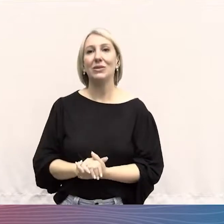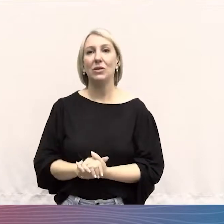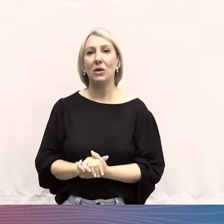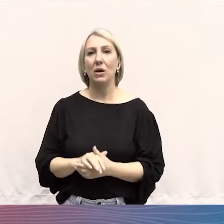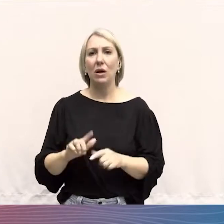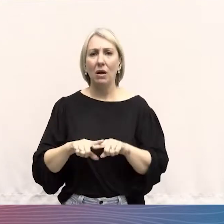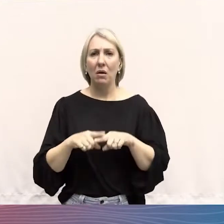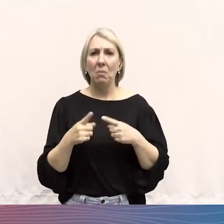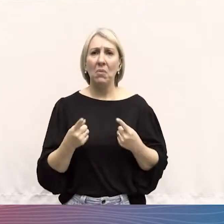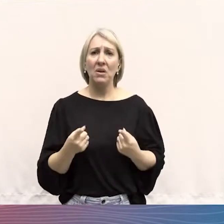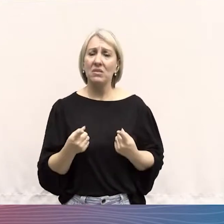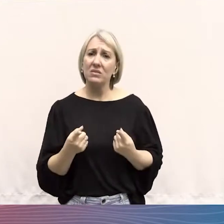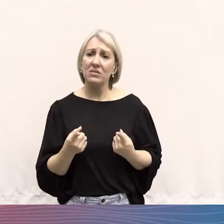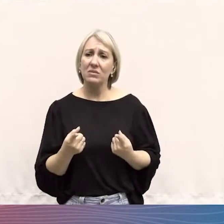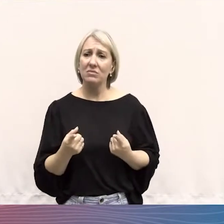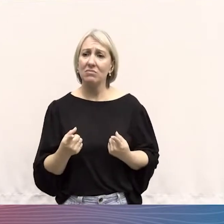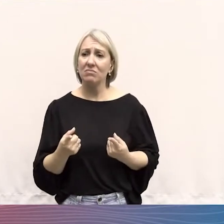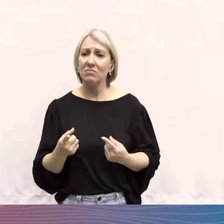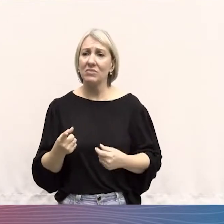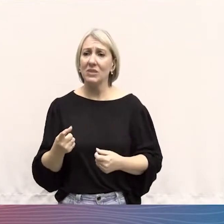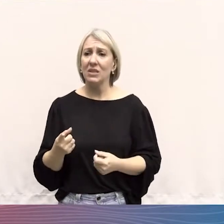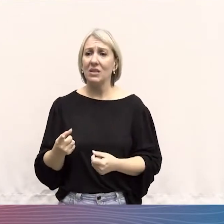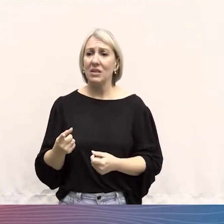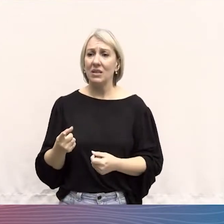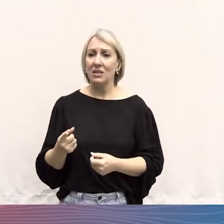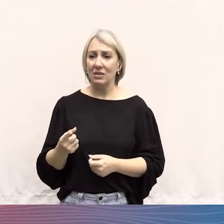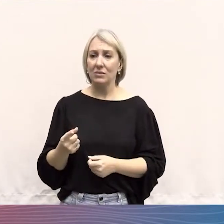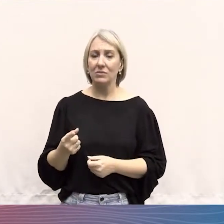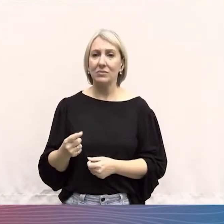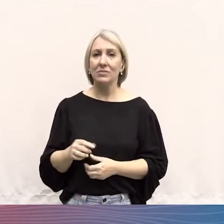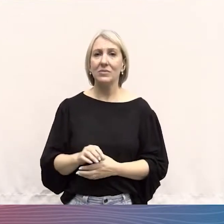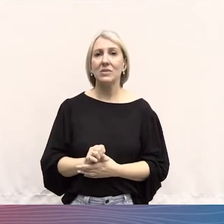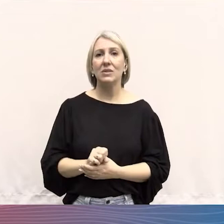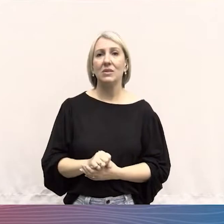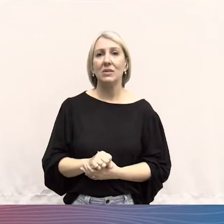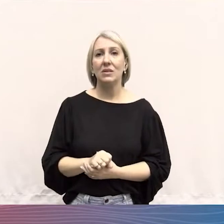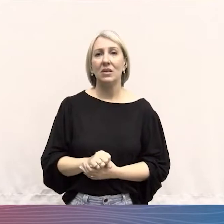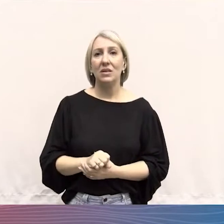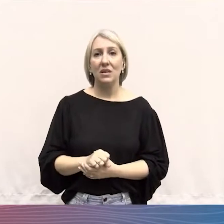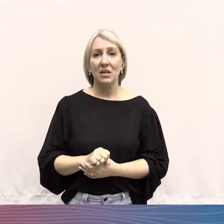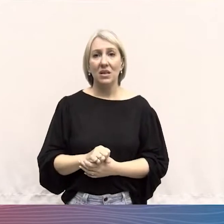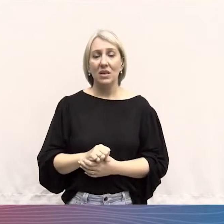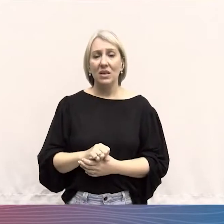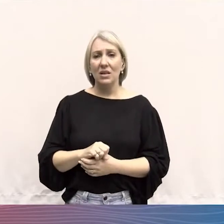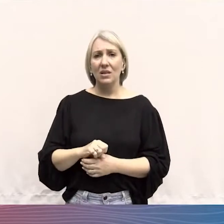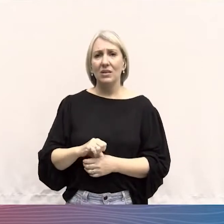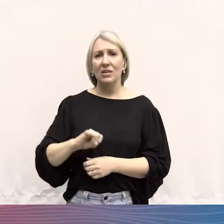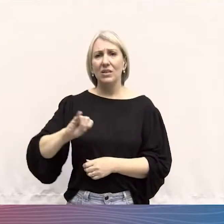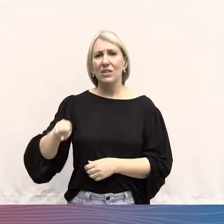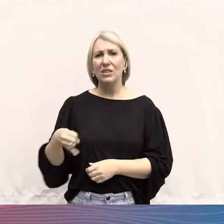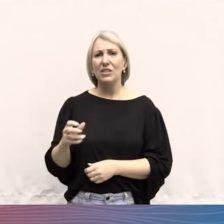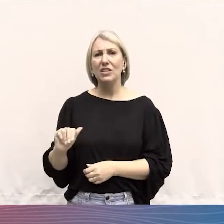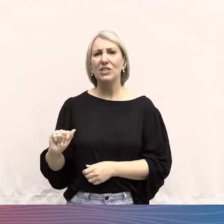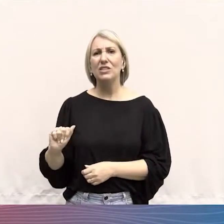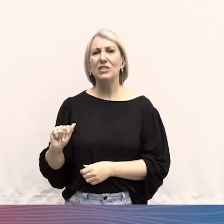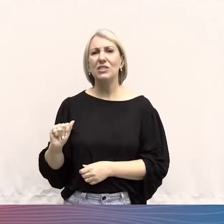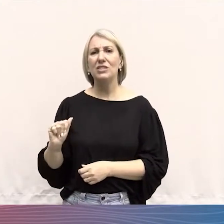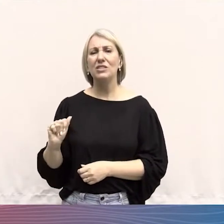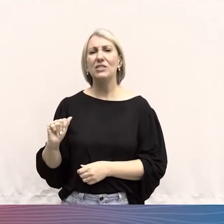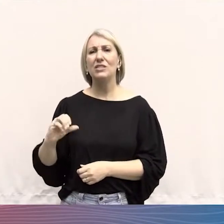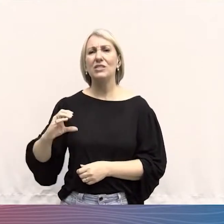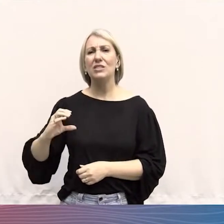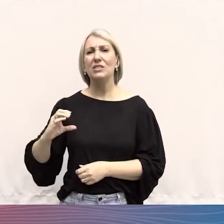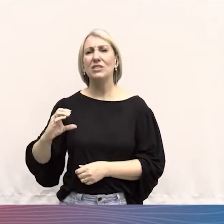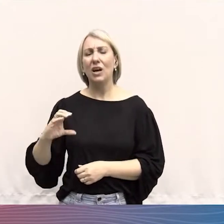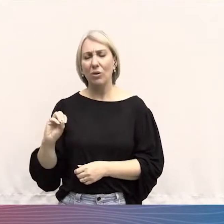Egito, debaixo do domínio de Faraó e tal. Eles passaram lá 400 anos